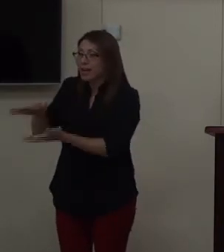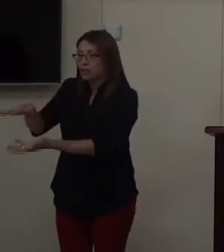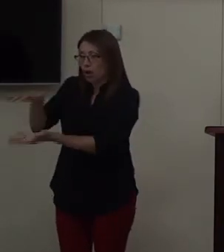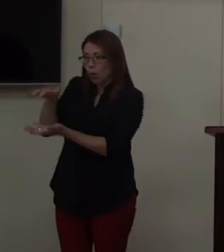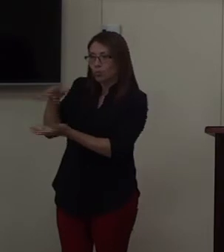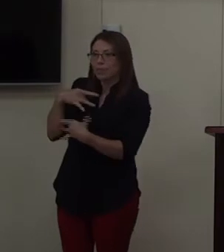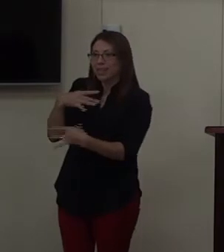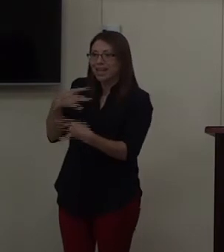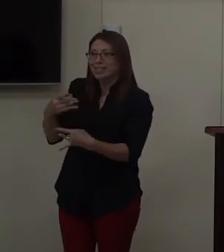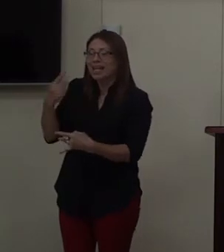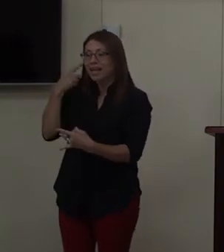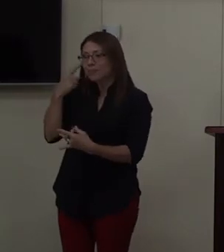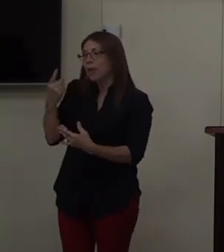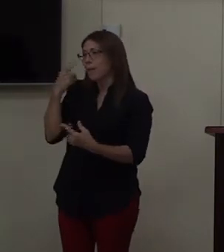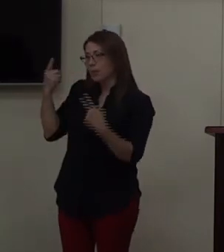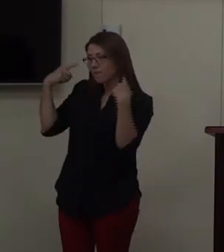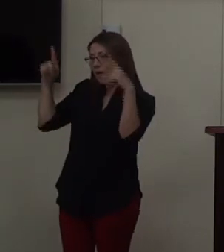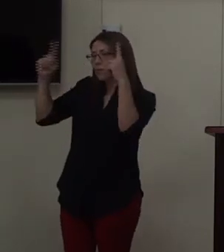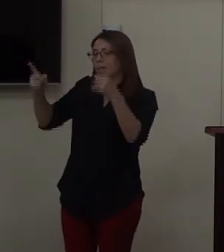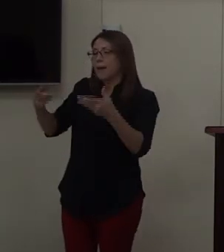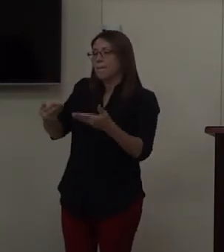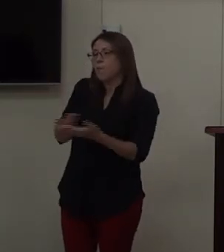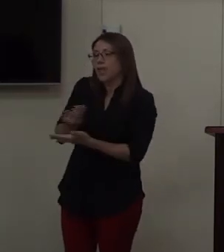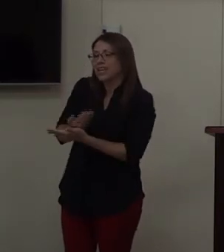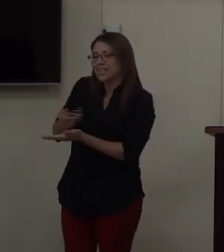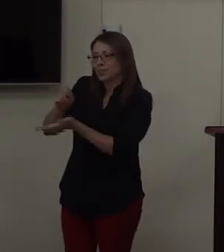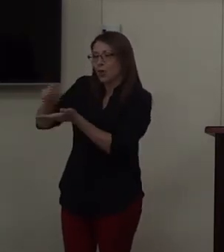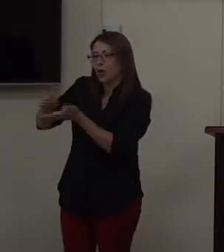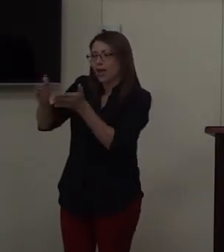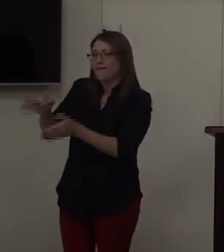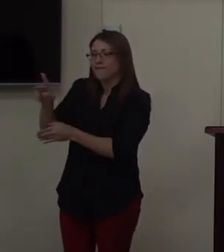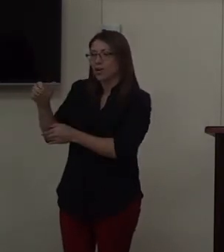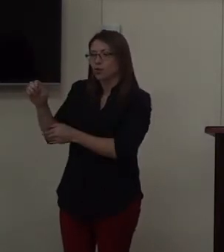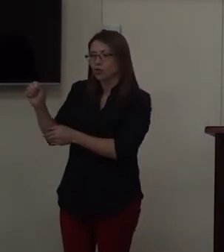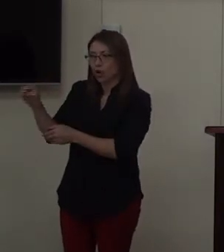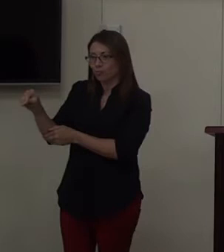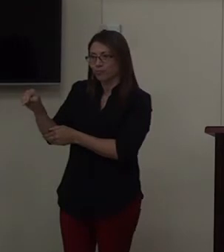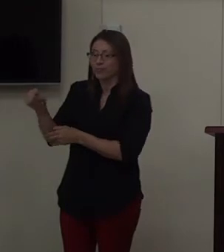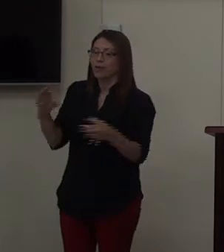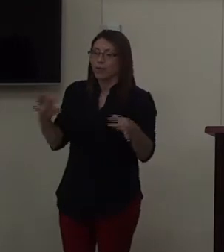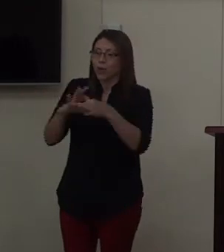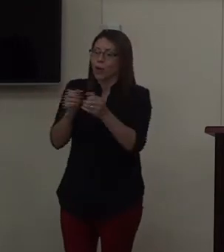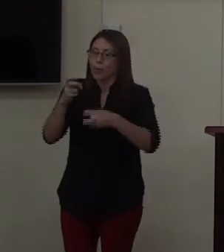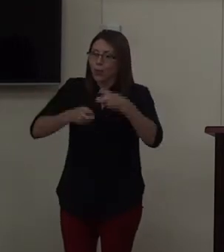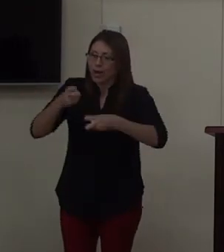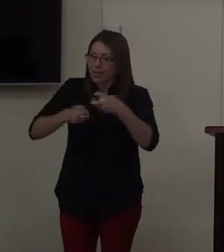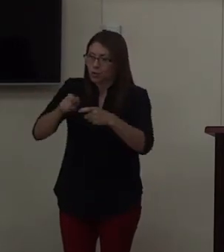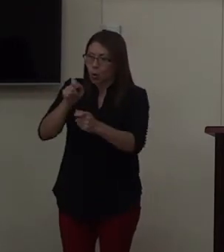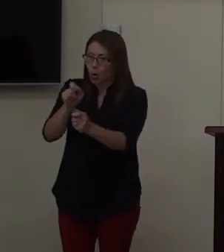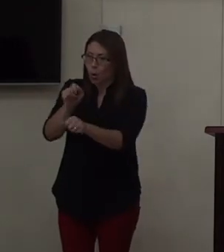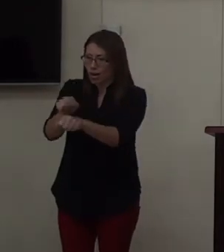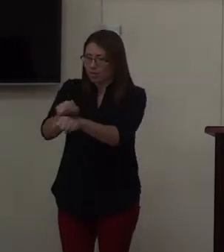enfatizemos la modernización, la famosa modernización de Ferguson, sobre todo en términos de problemas